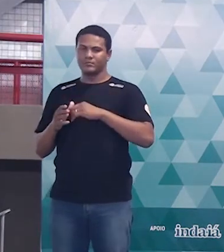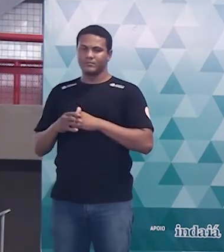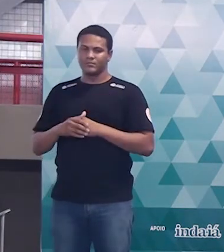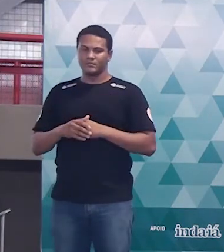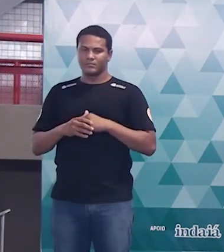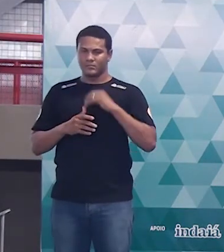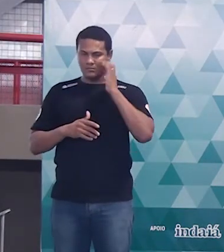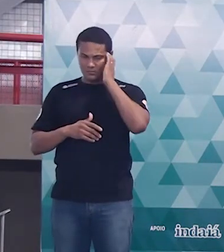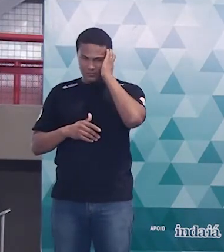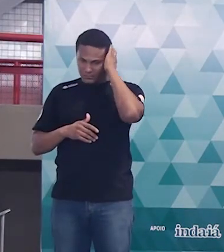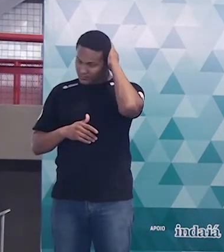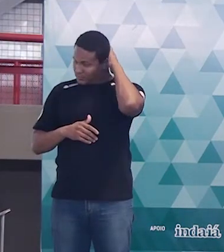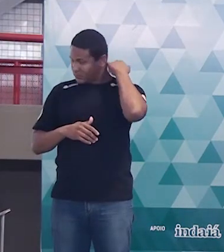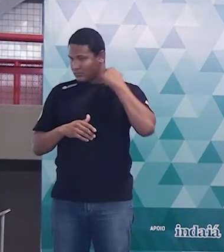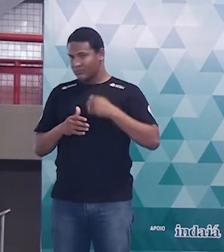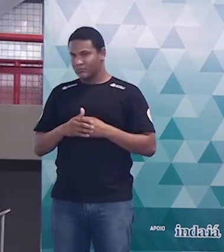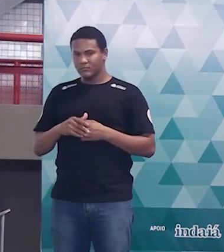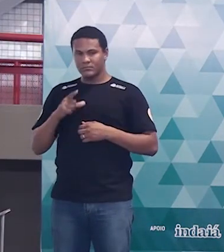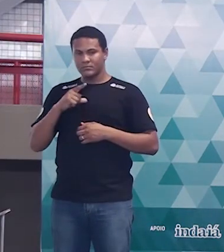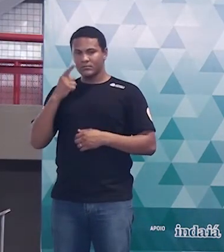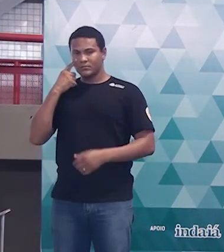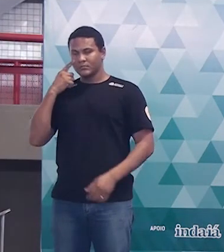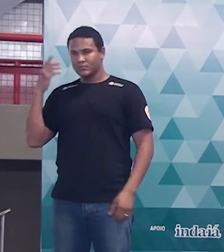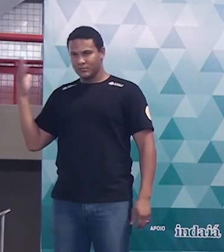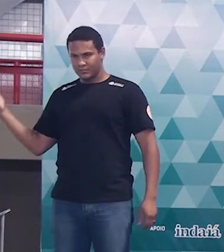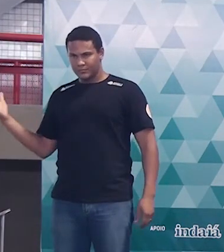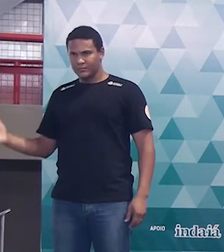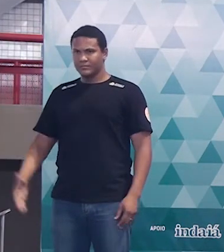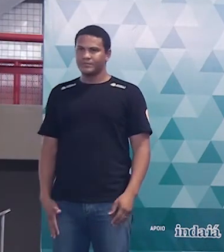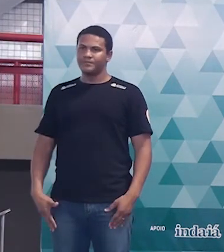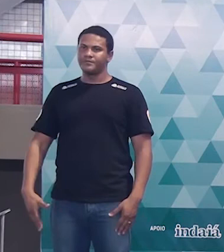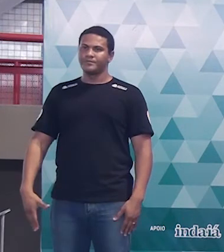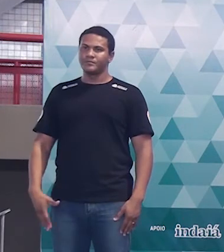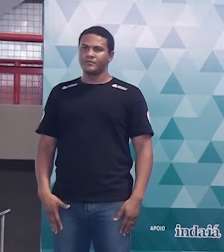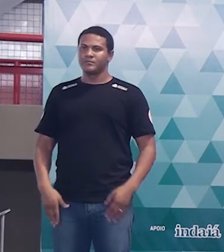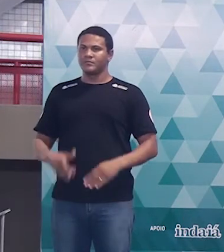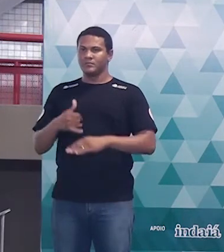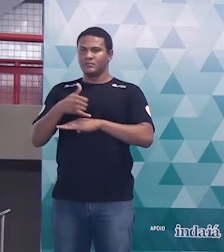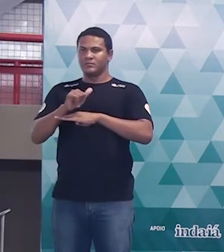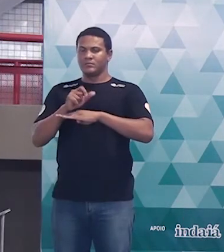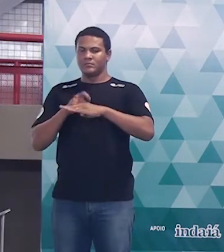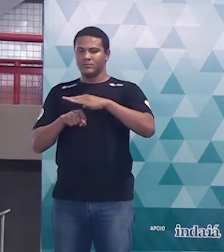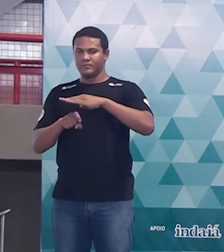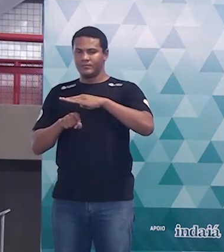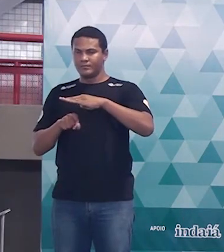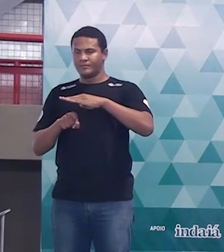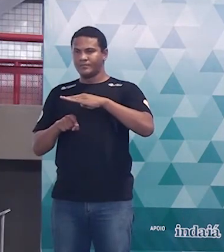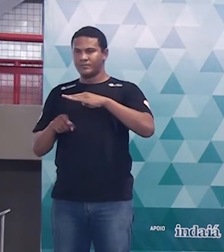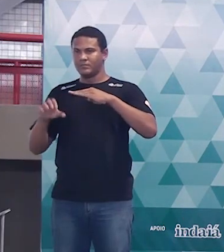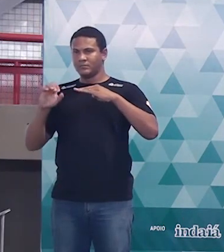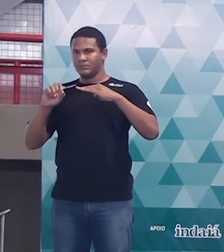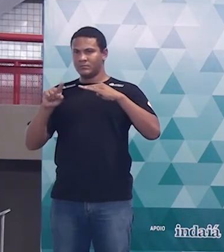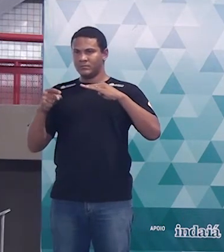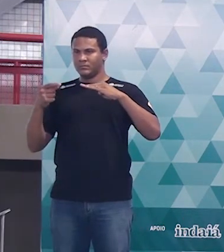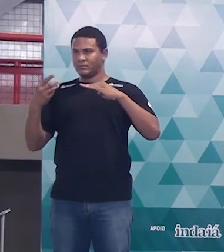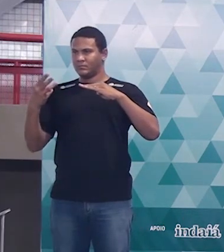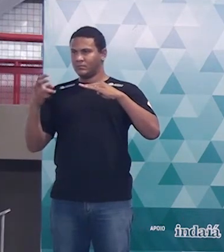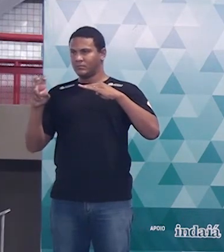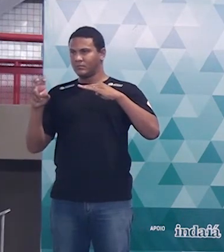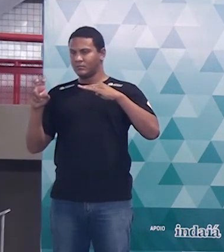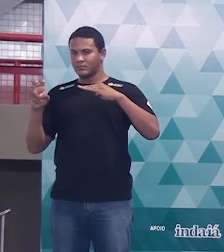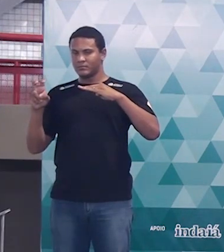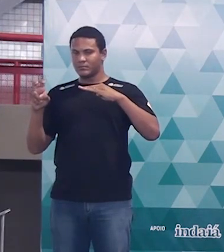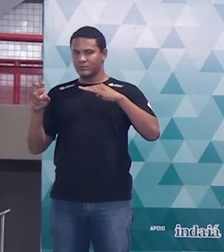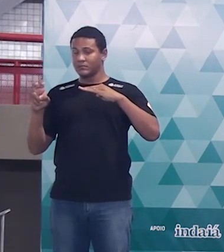então, temos aqui nós aqui, ó, olha só. Y sobre x igual a quanto? 0,35.